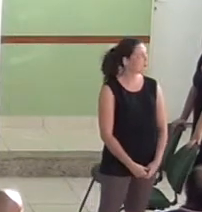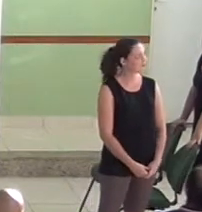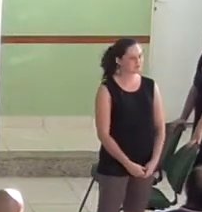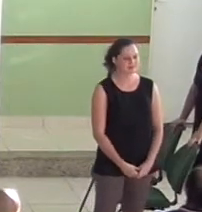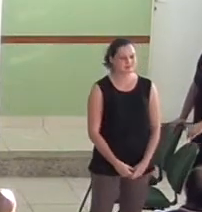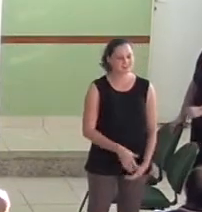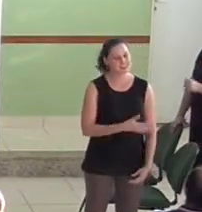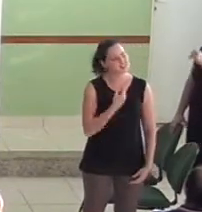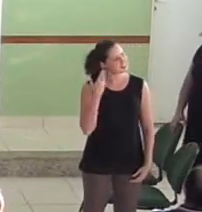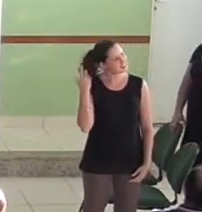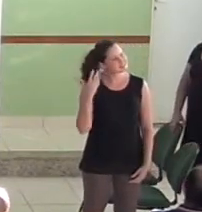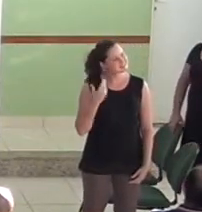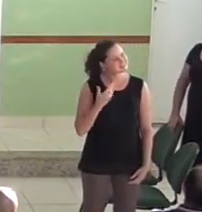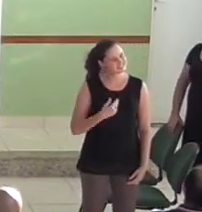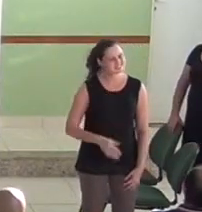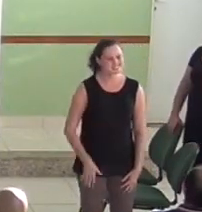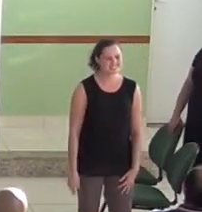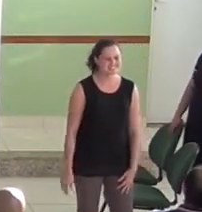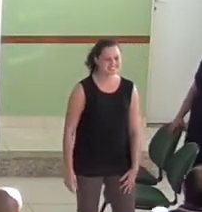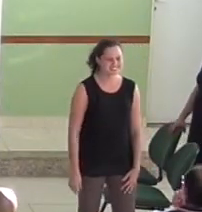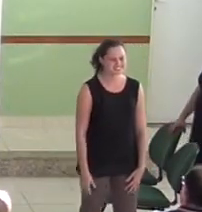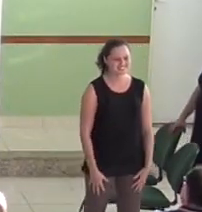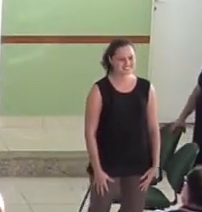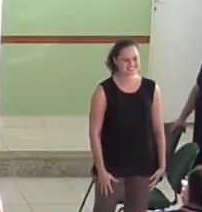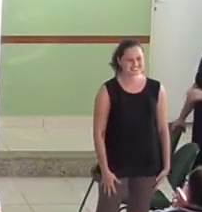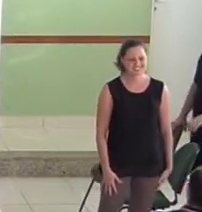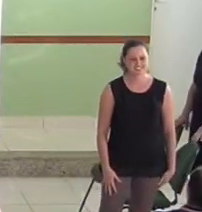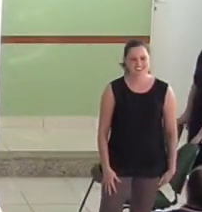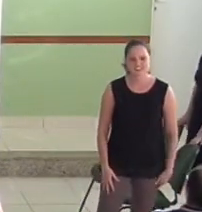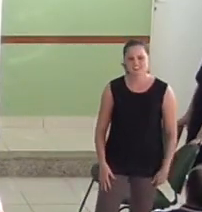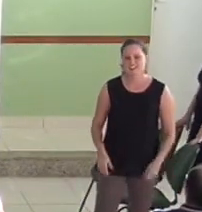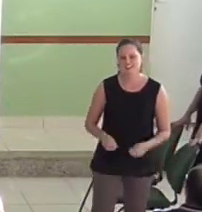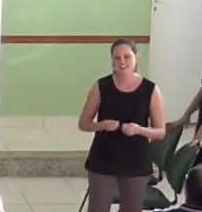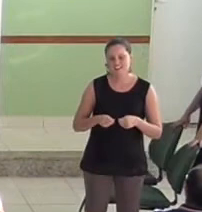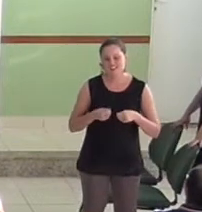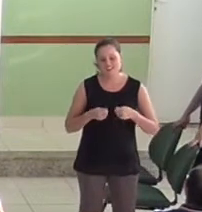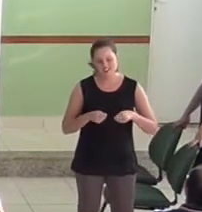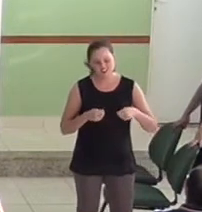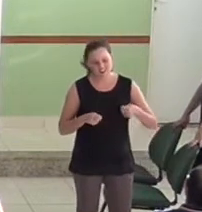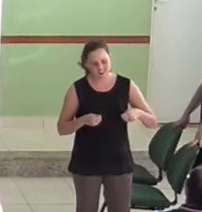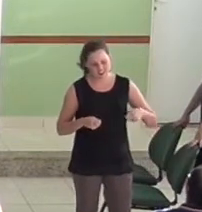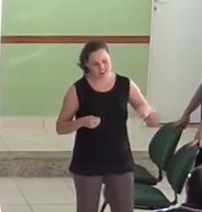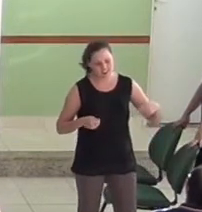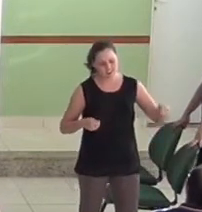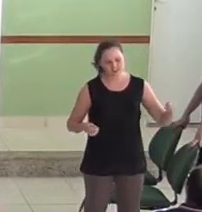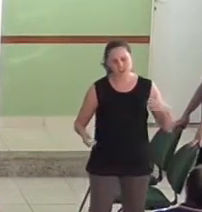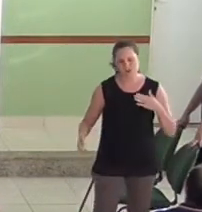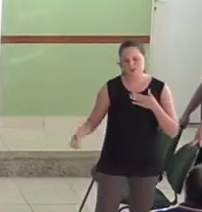Thank you.